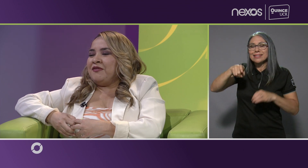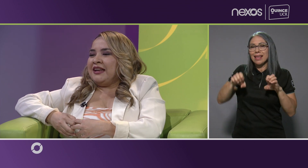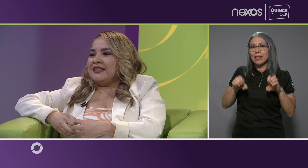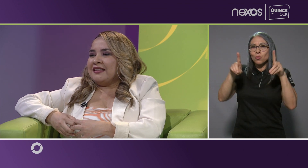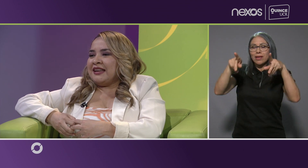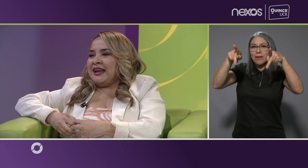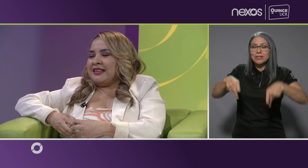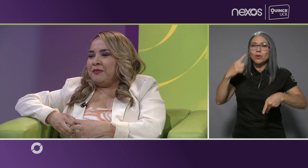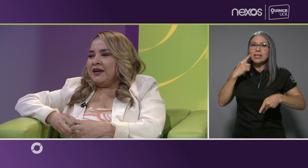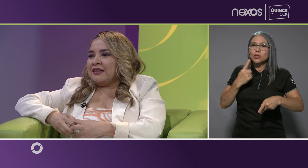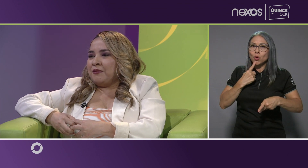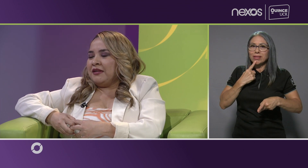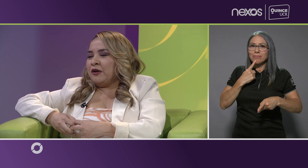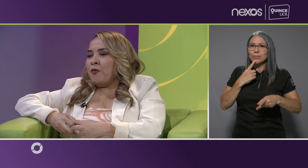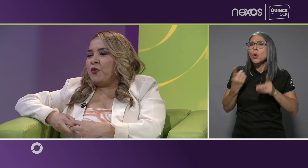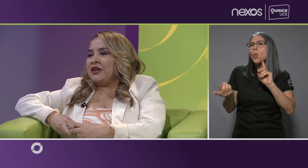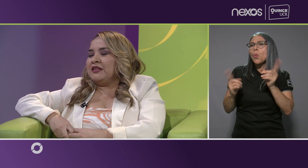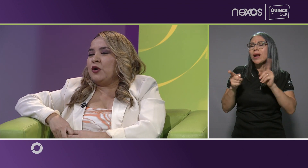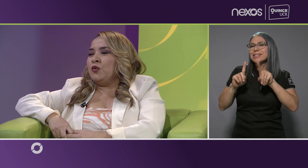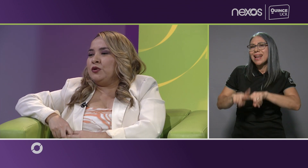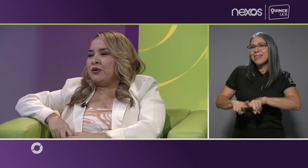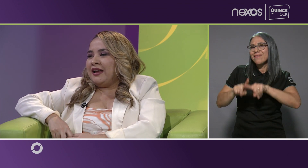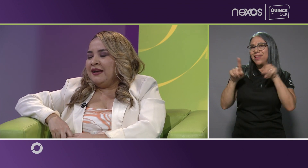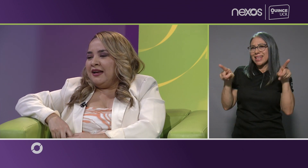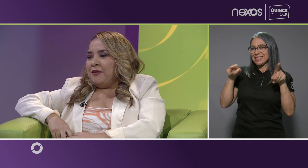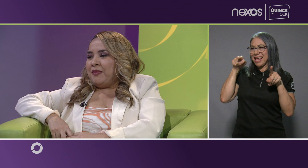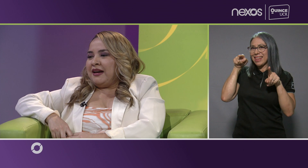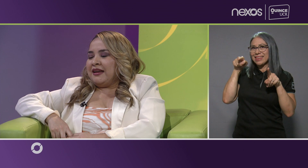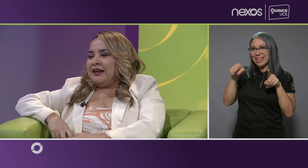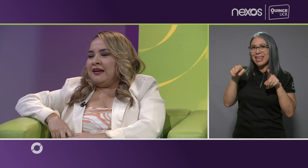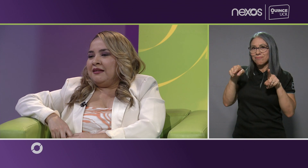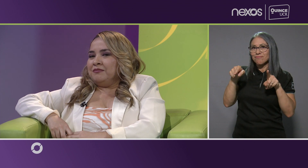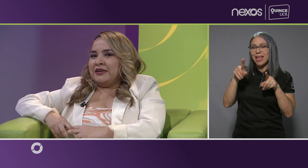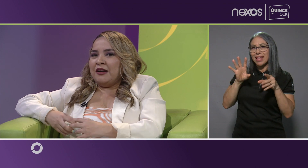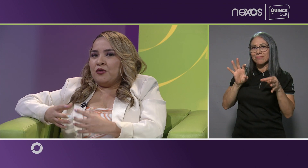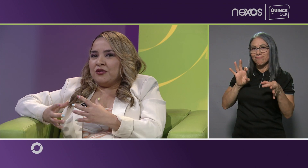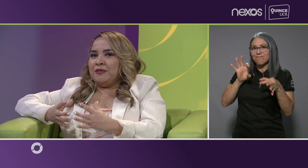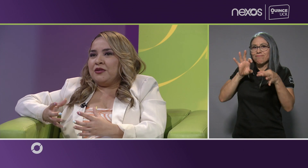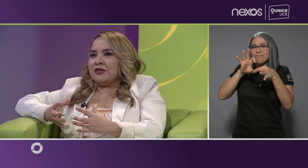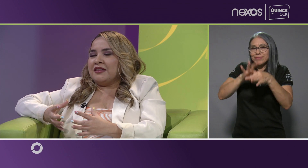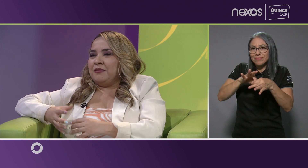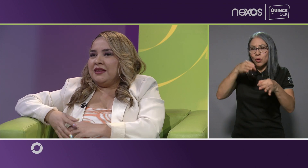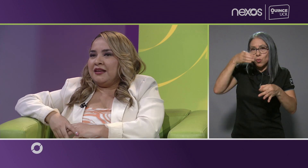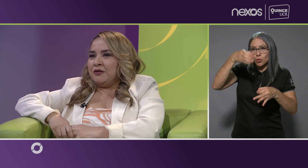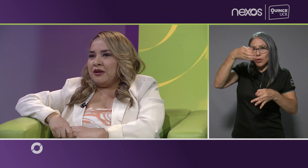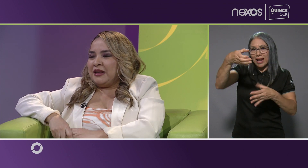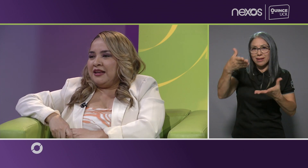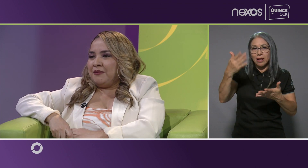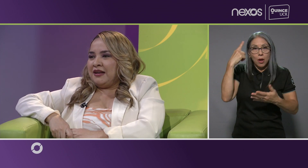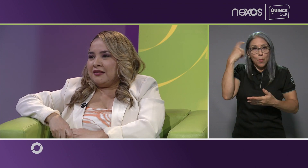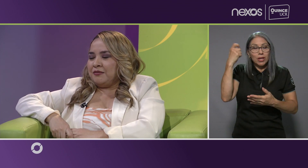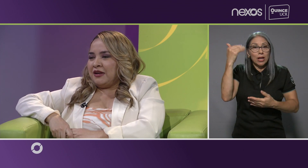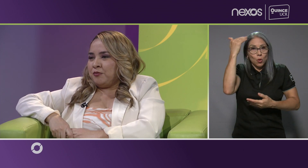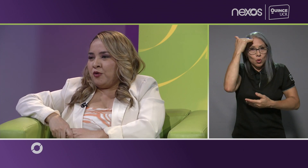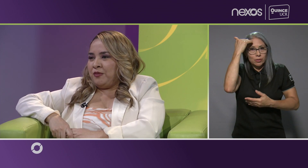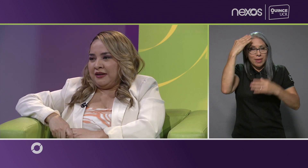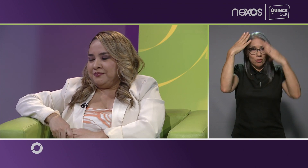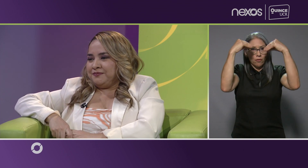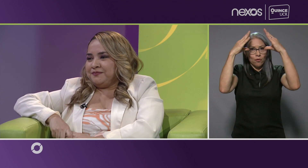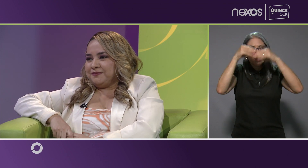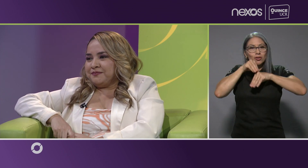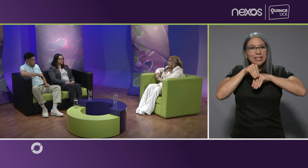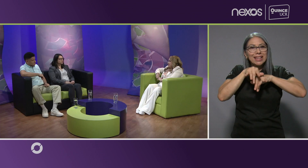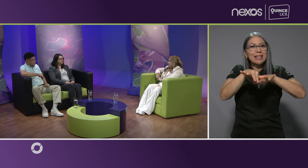¿Qué diferencias trae también este componente cultural para que ¿verdad?, el conocimiento se transmita de una manera más